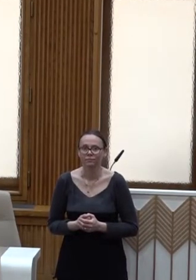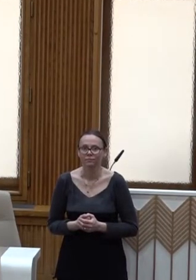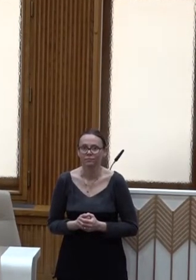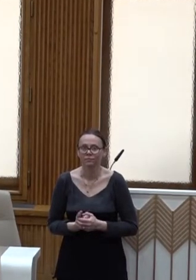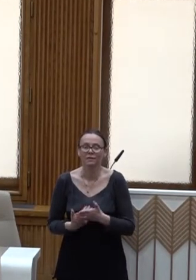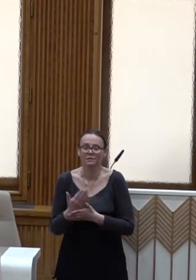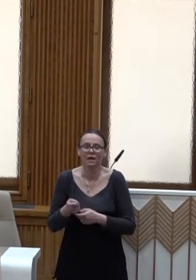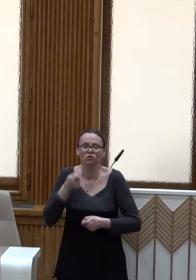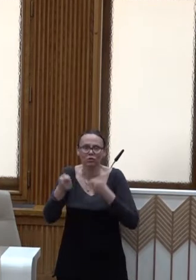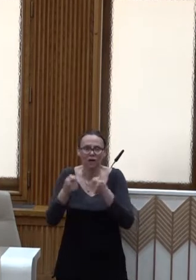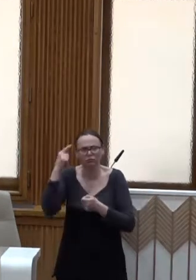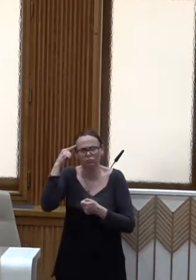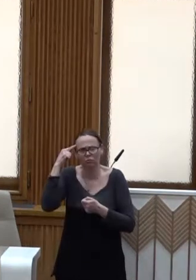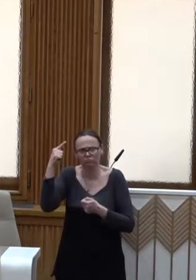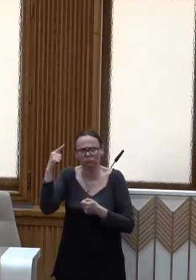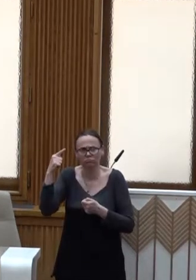Za dodatno logistiko,